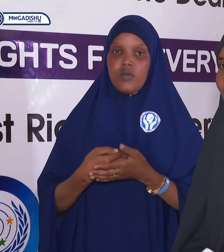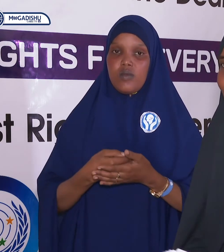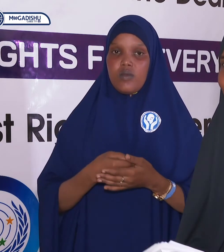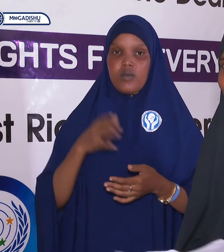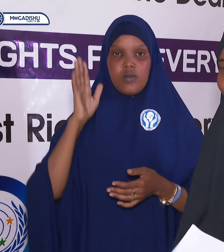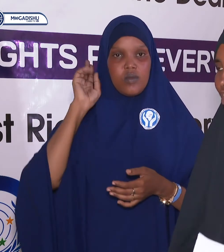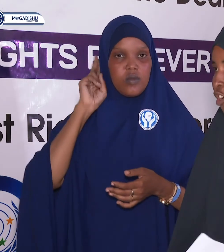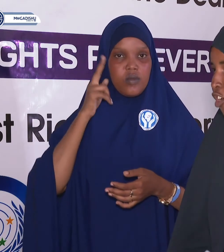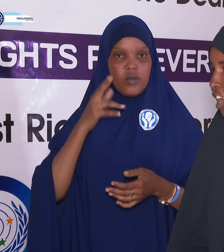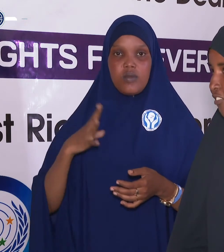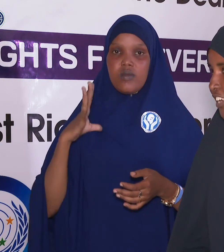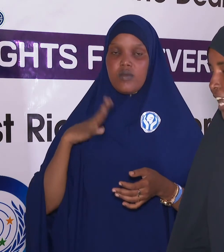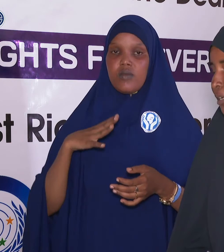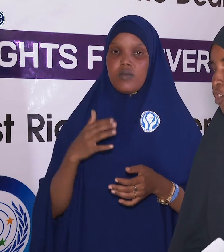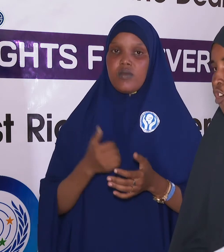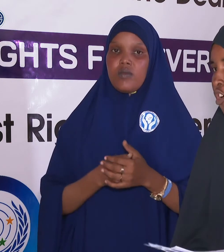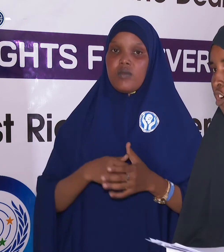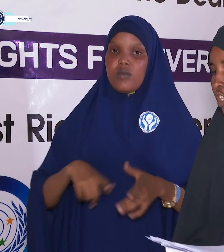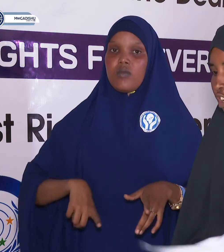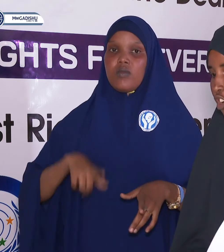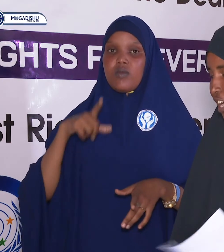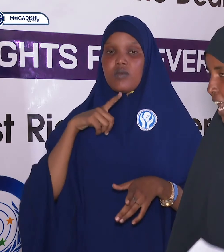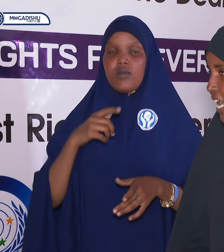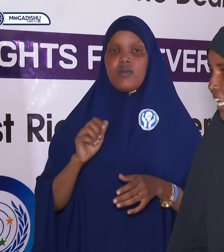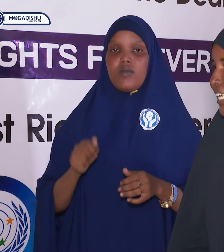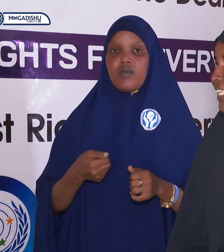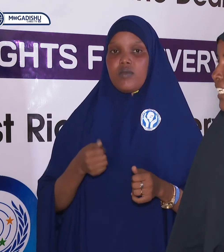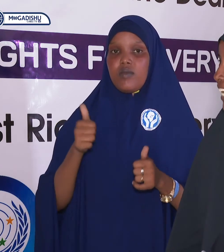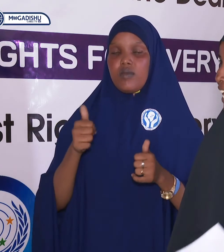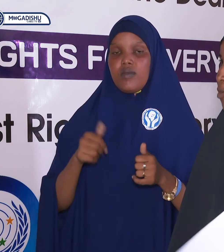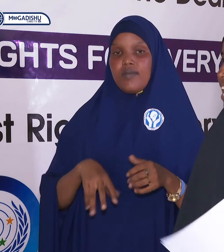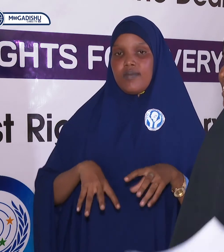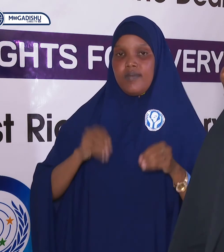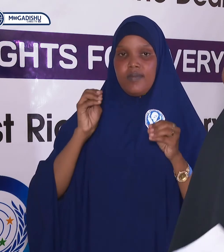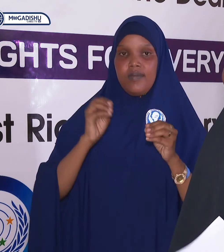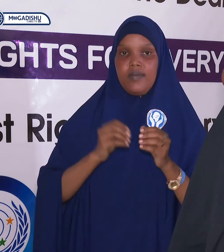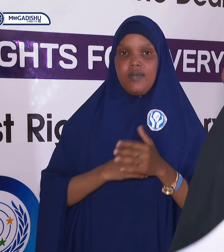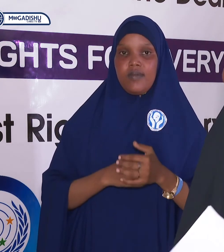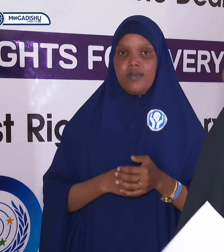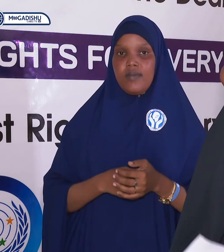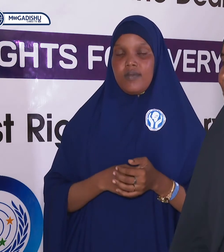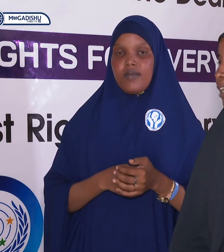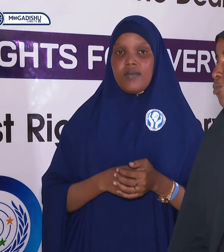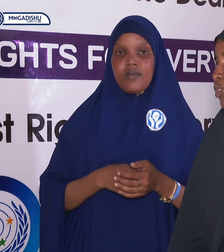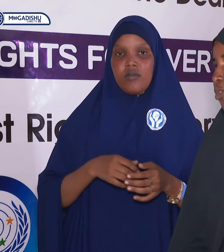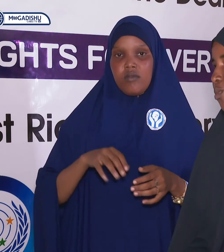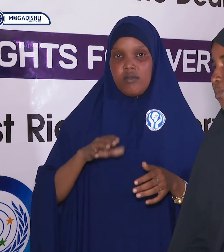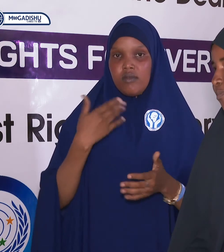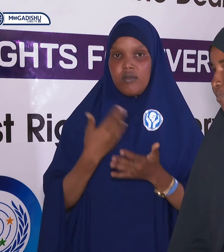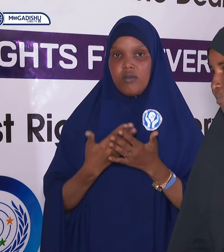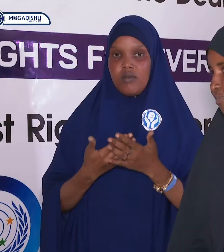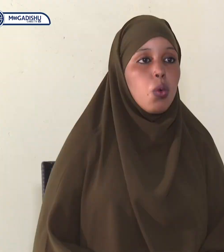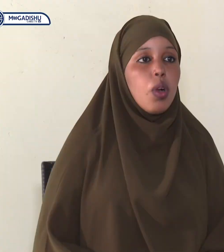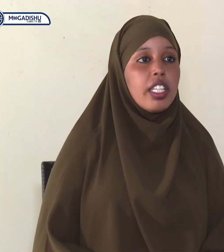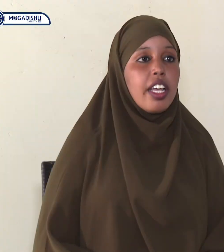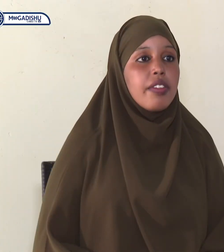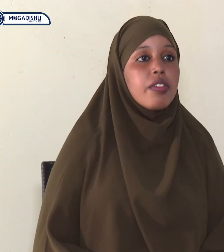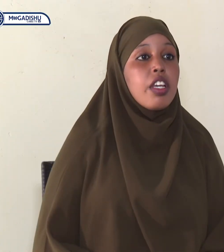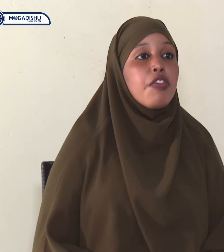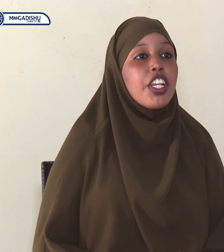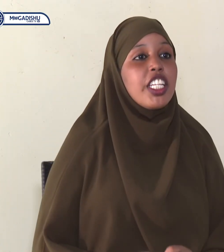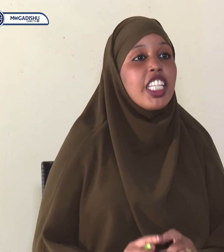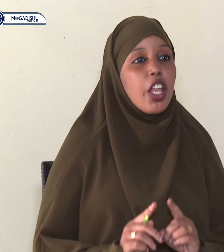naafada ah tako nolol fiican oo takoor la-aana kana wanaagsan tan aan annaga maanta ku jirno waa